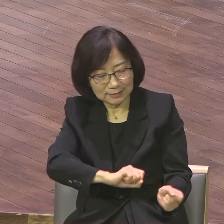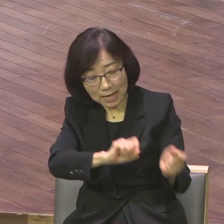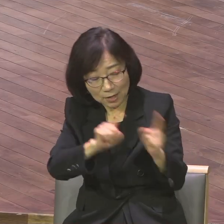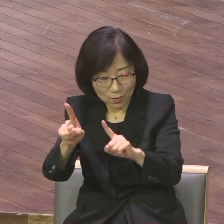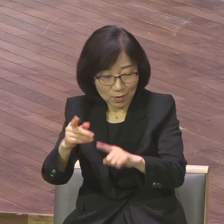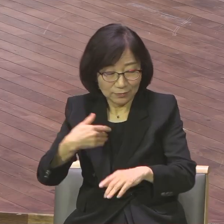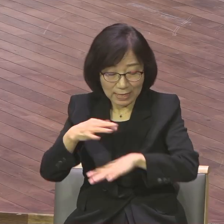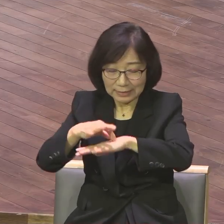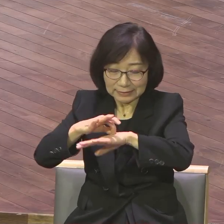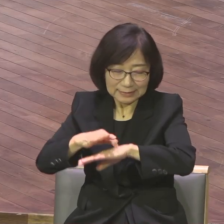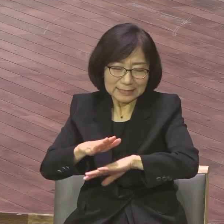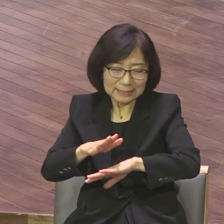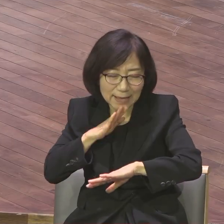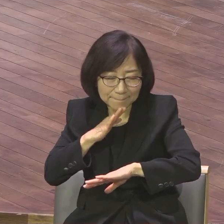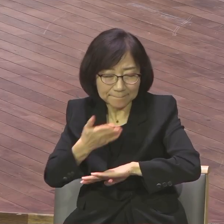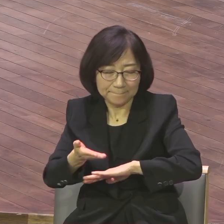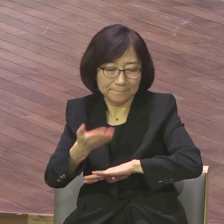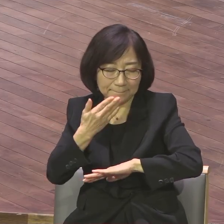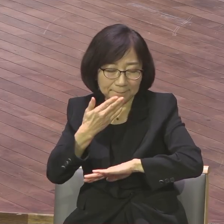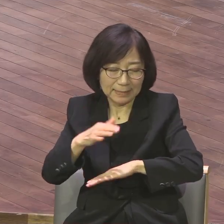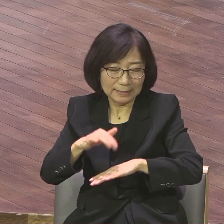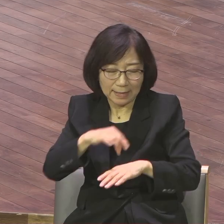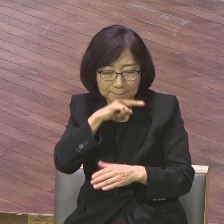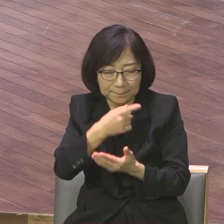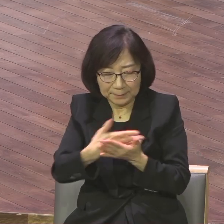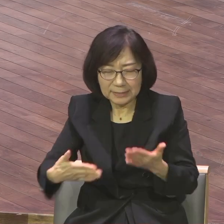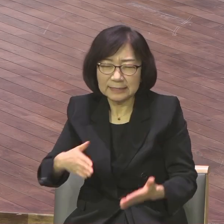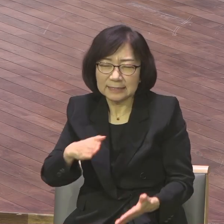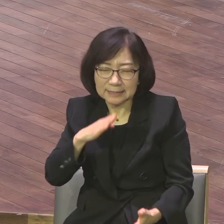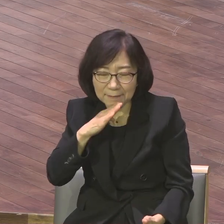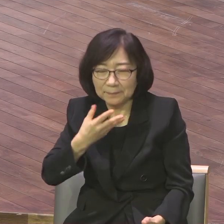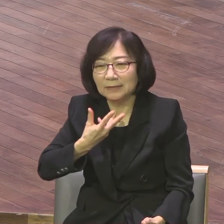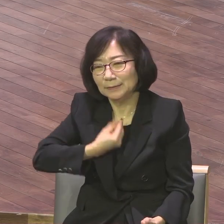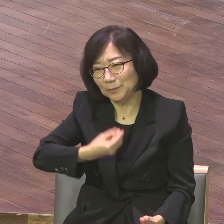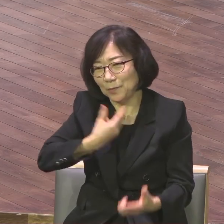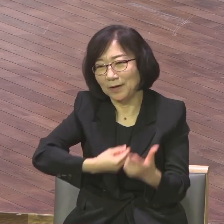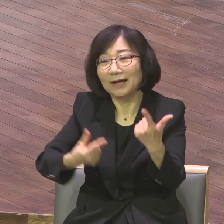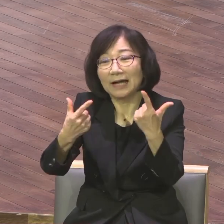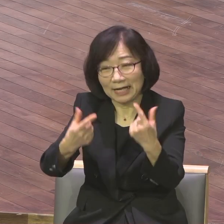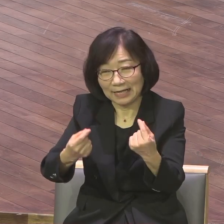살은 참된 양식이요 내 피는 참된 음료로다.